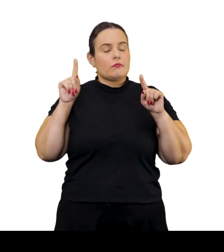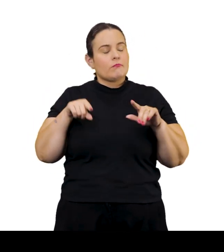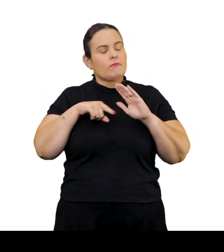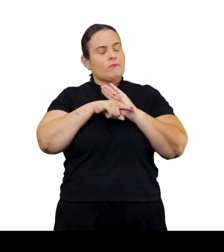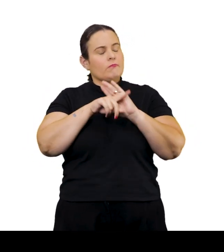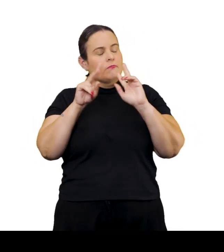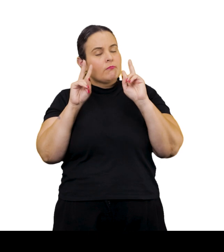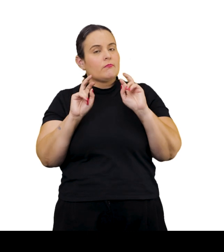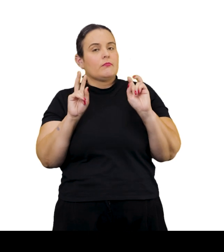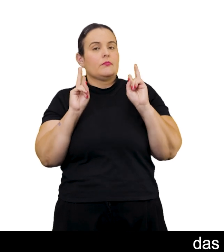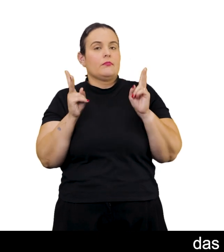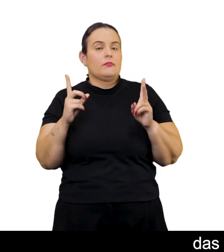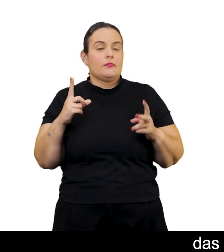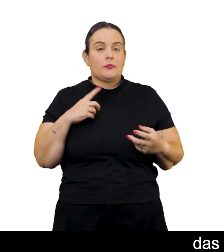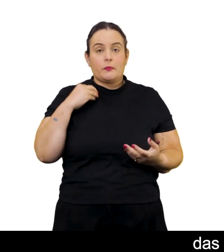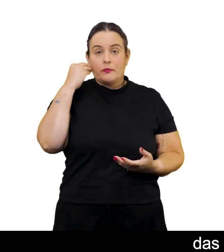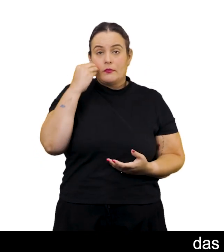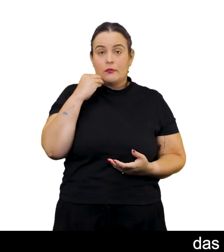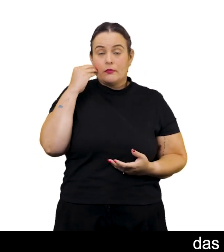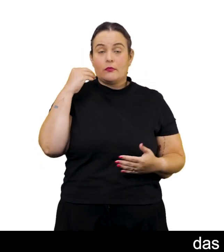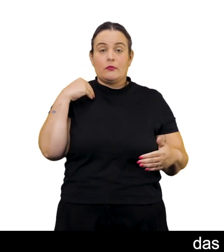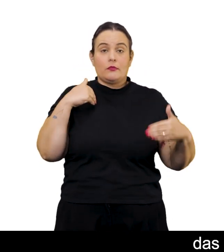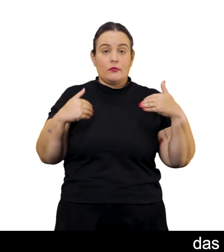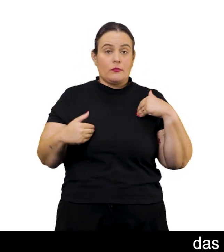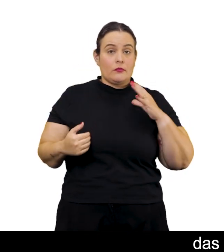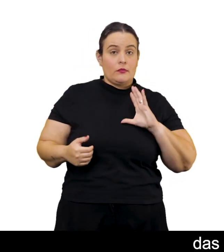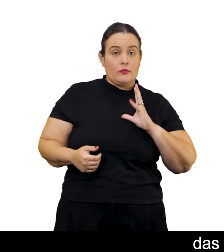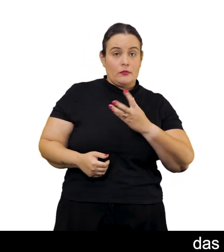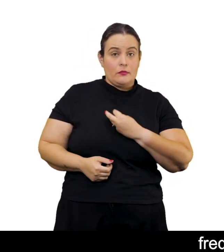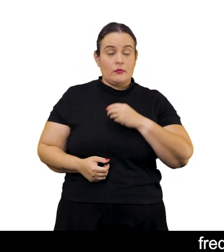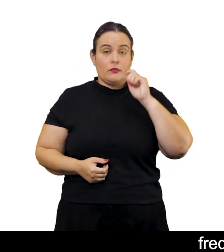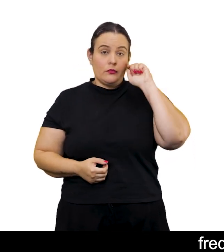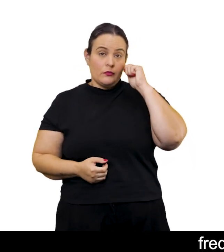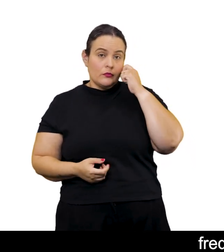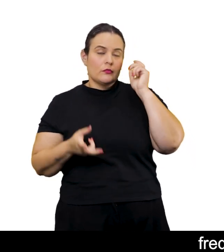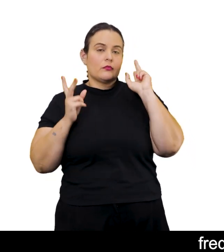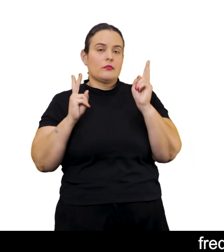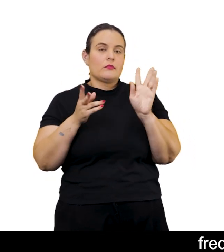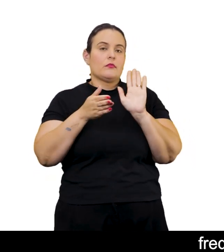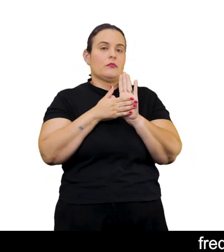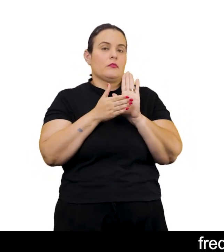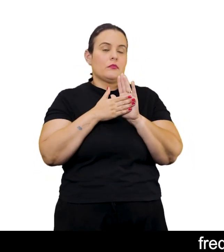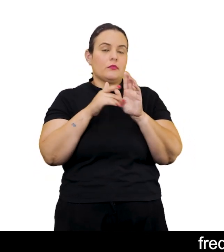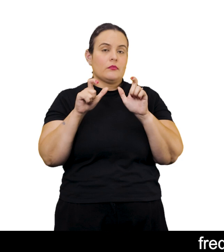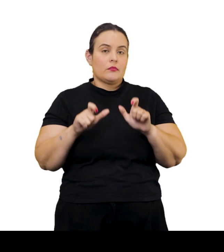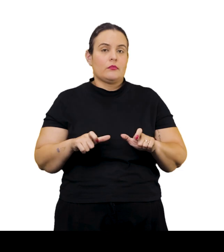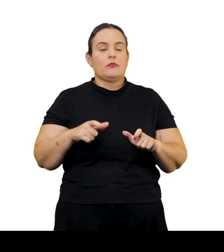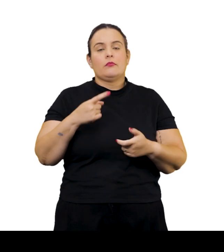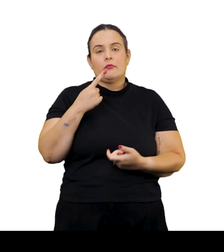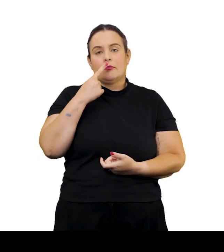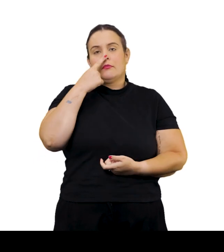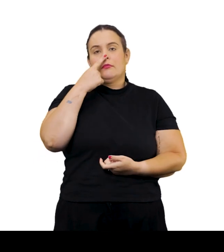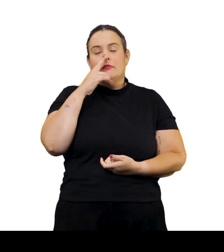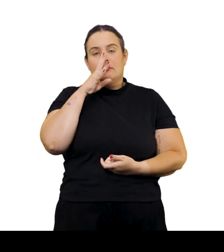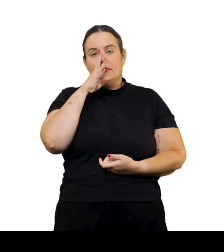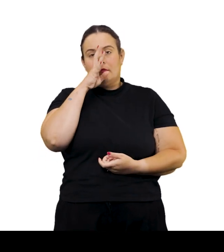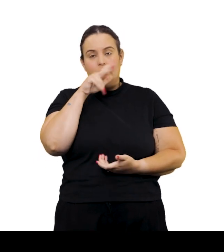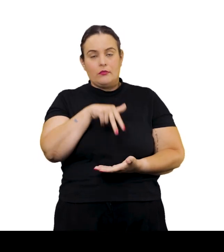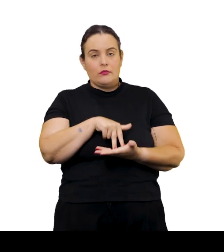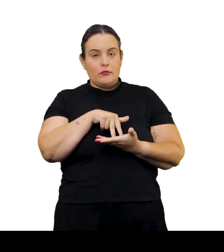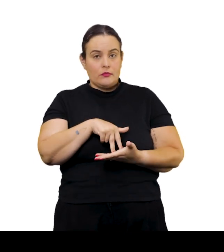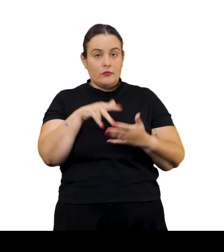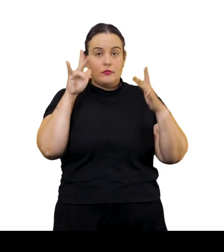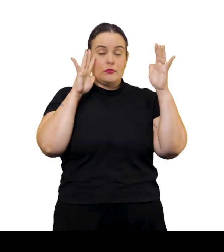é uma investigação contínua das experiências de corpos trans e negros, frequentemente propondo espaços de afeto, resistência e